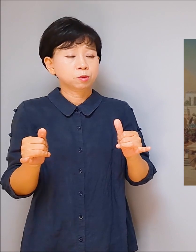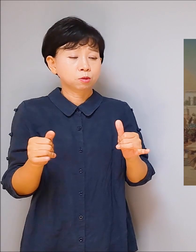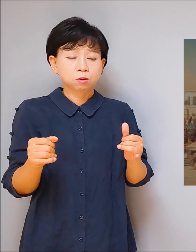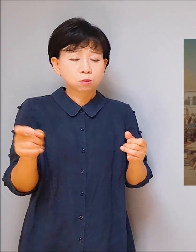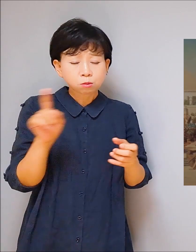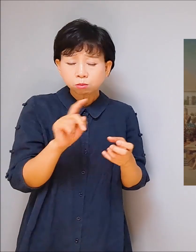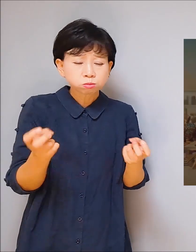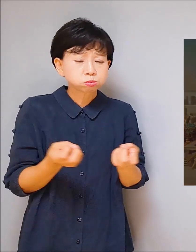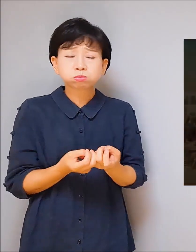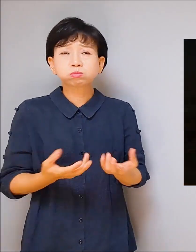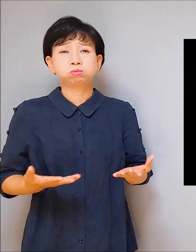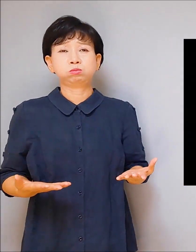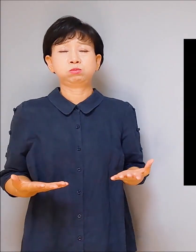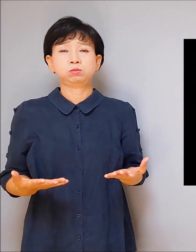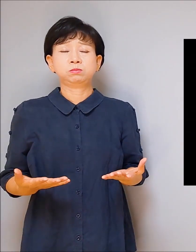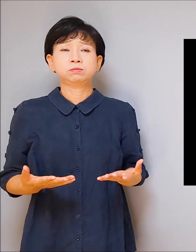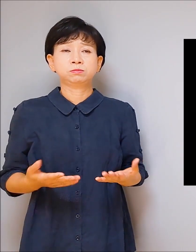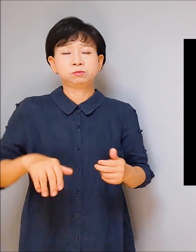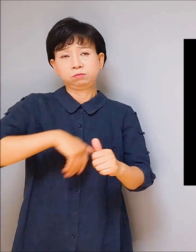아무것도 할 수 없었습니다.